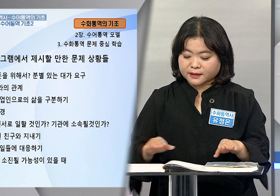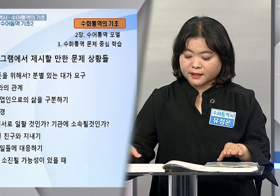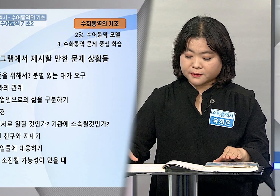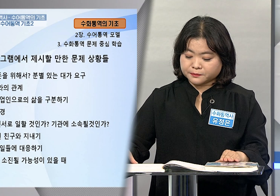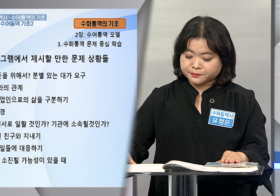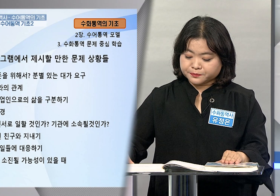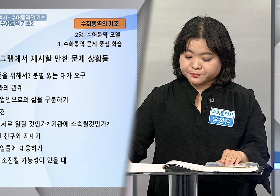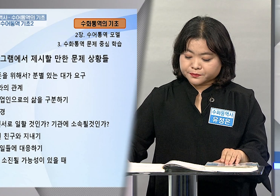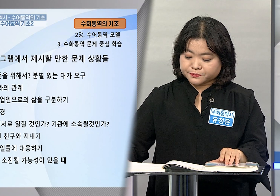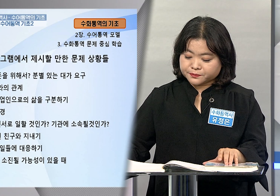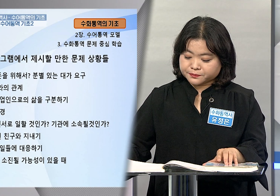대응하기.